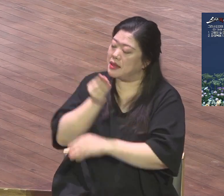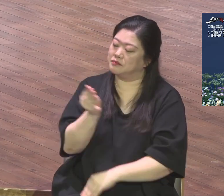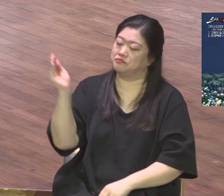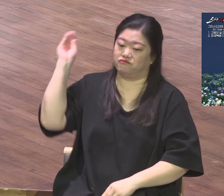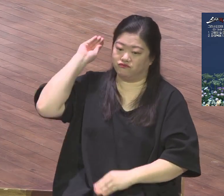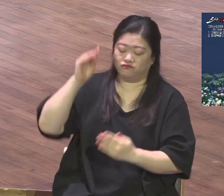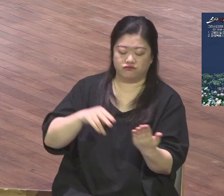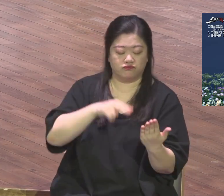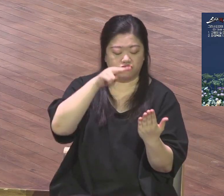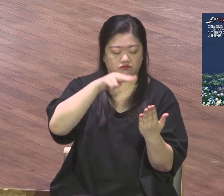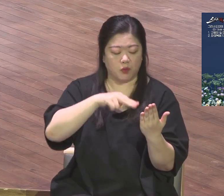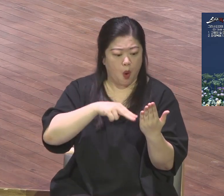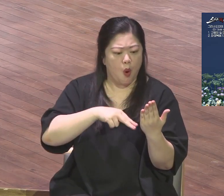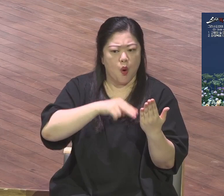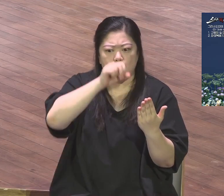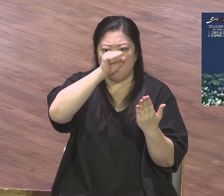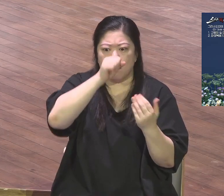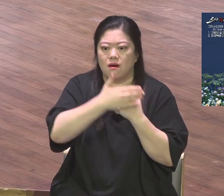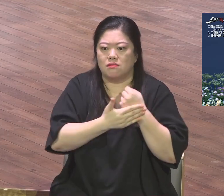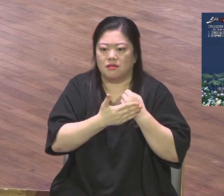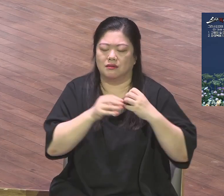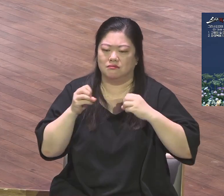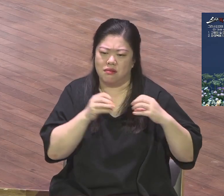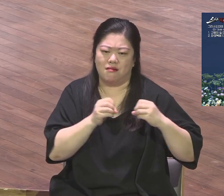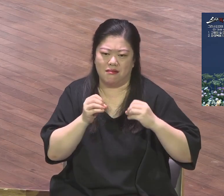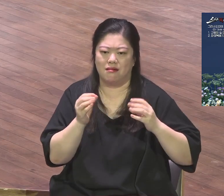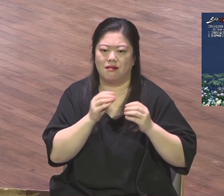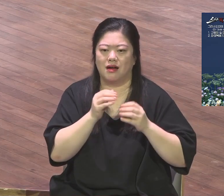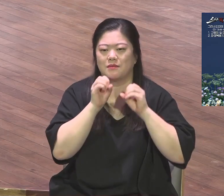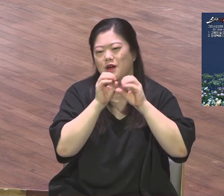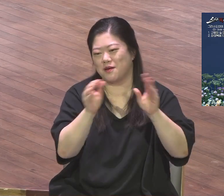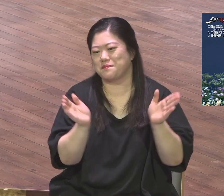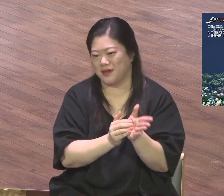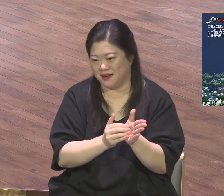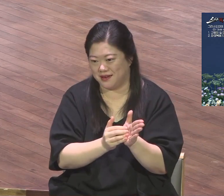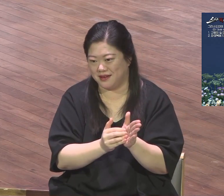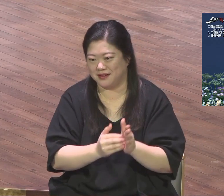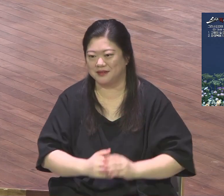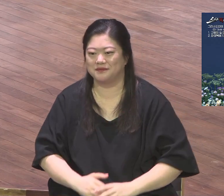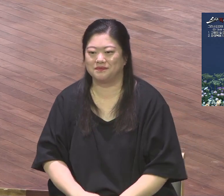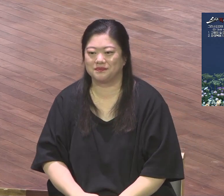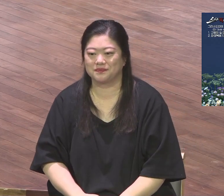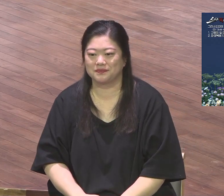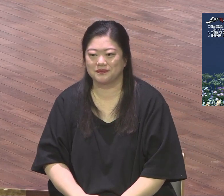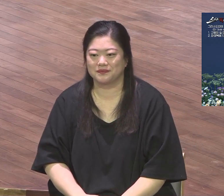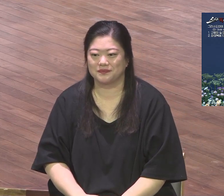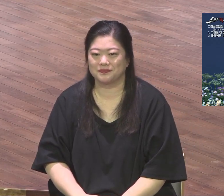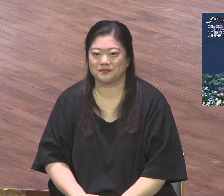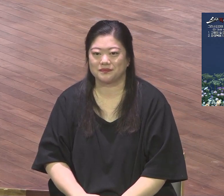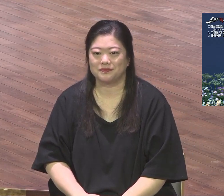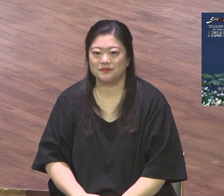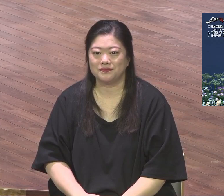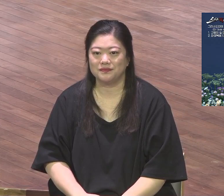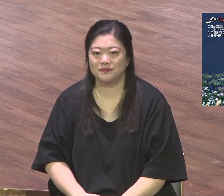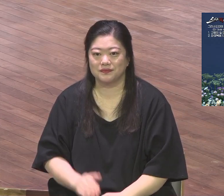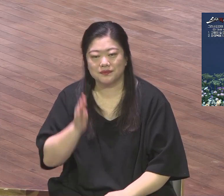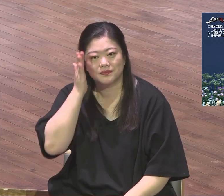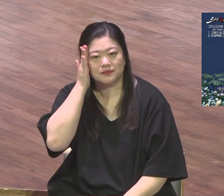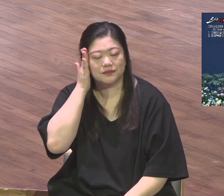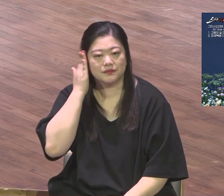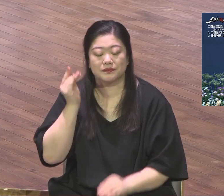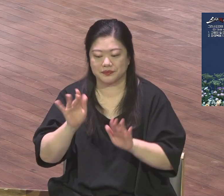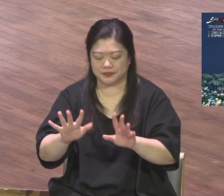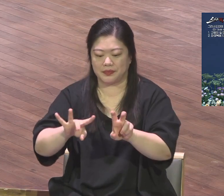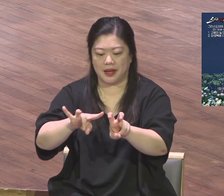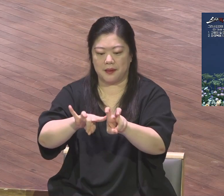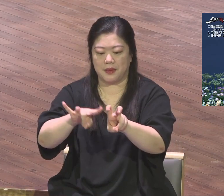오늘 이 마태복음 13장은 흔히 우리가 천국 비유장으로 이렇게 얘기하는데 여기에는 천국에